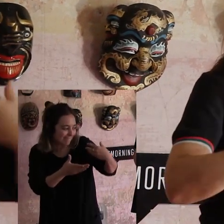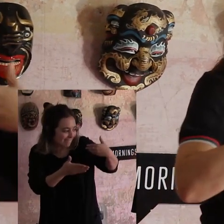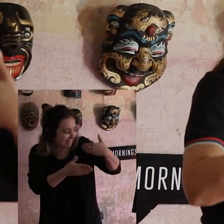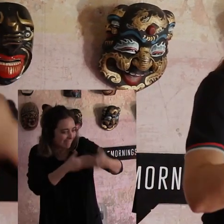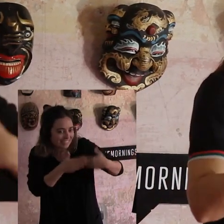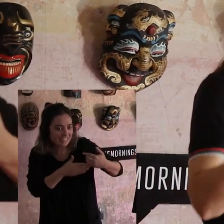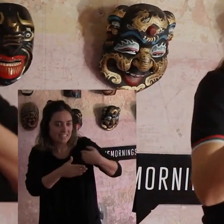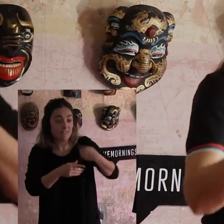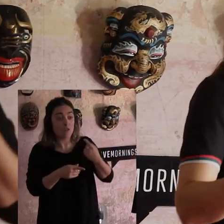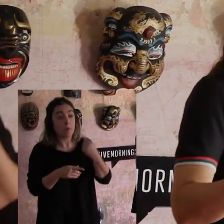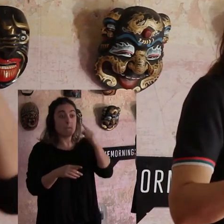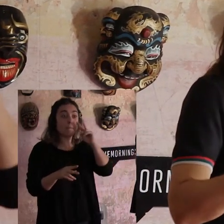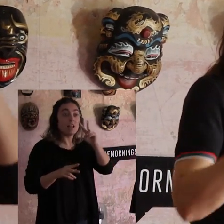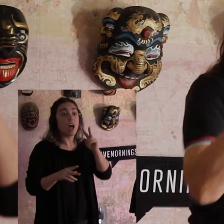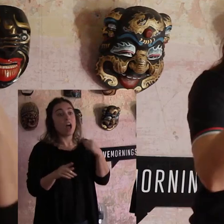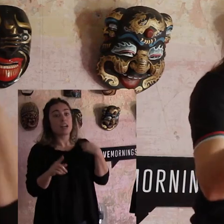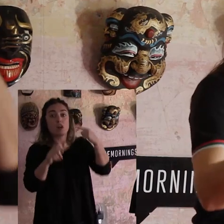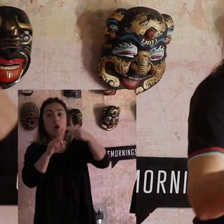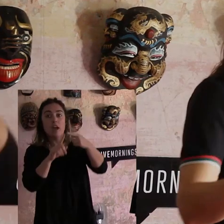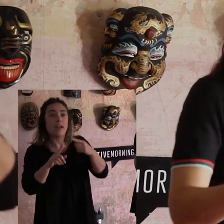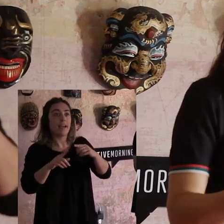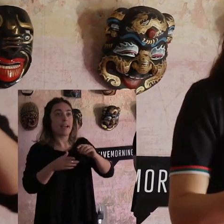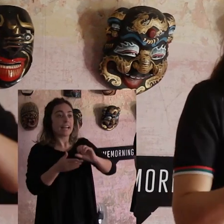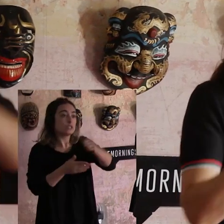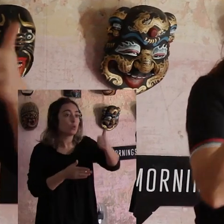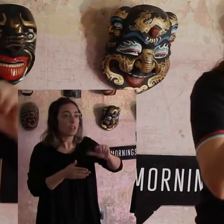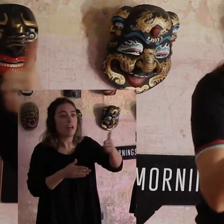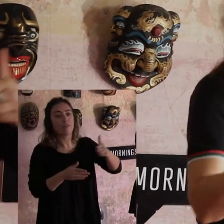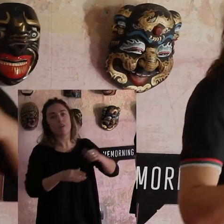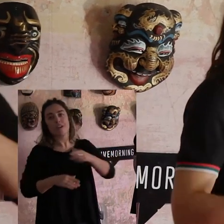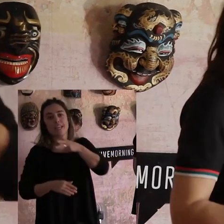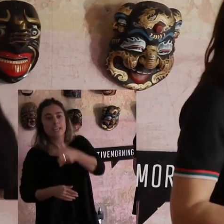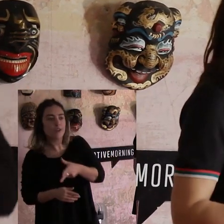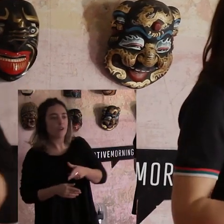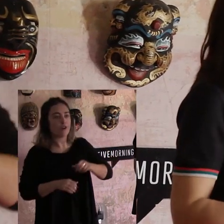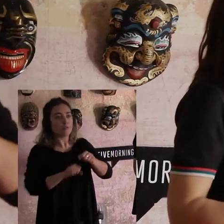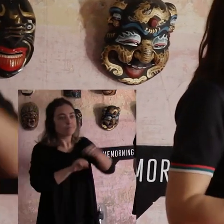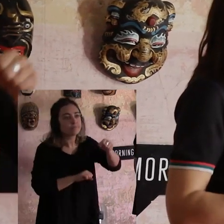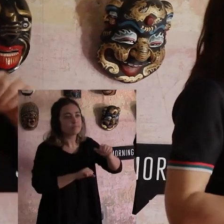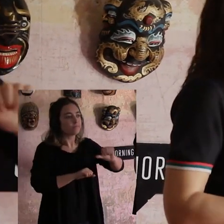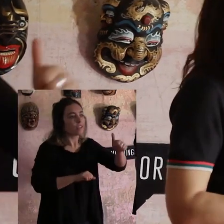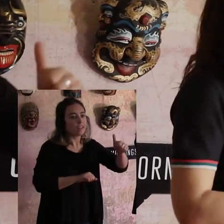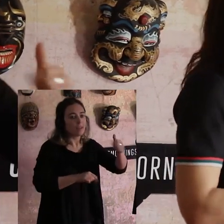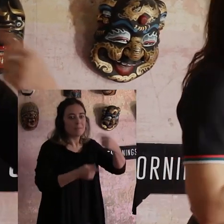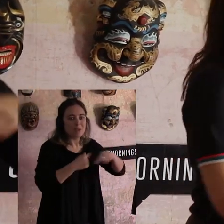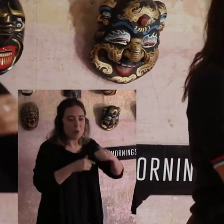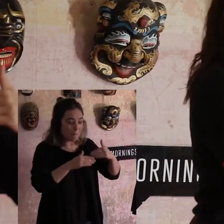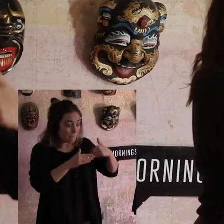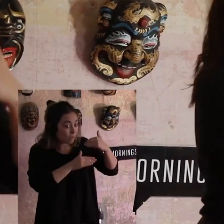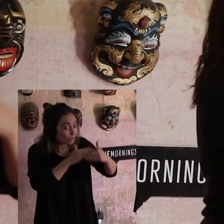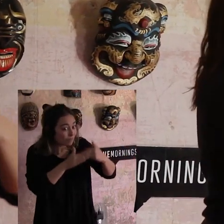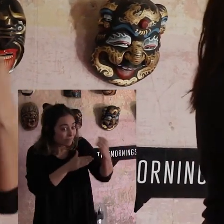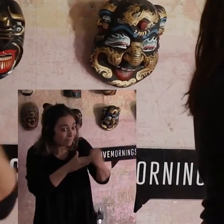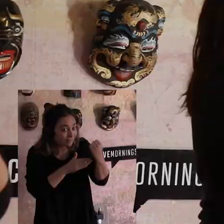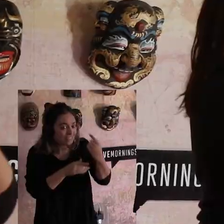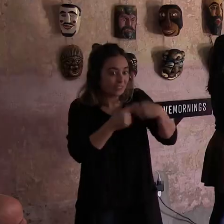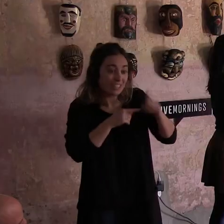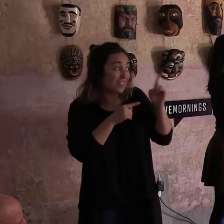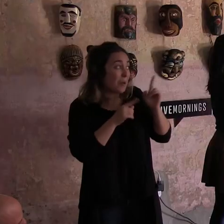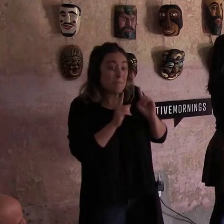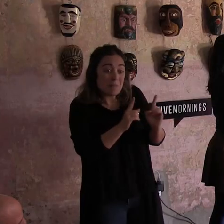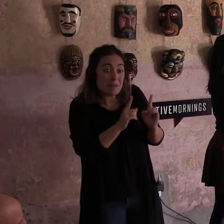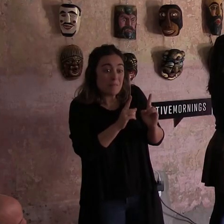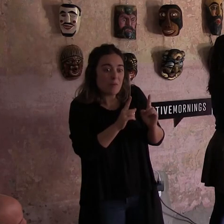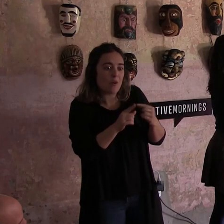viendo los resultados, los hijos, lo que lograste, la carrera, la no sé qué. Bueno, esto también va pasando, es lo mismo. Son